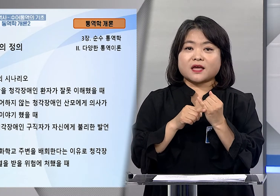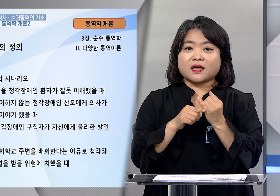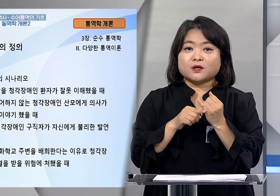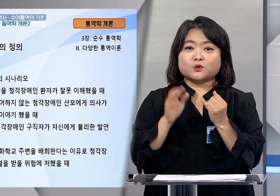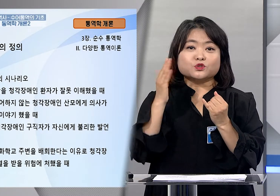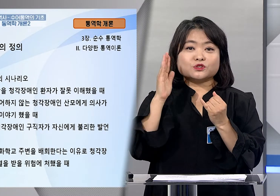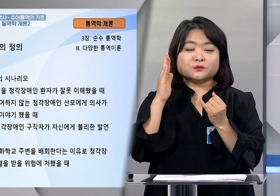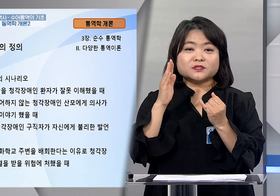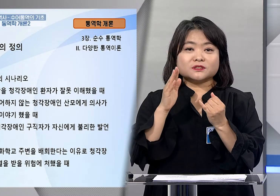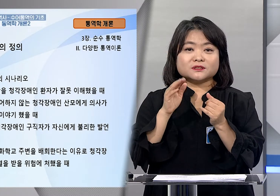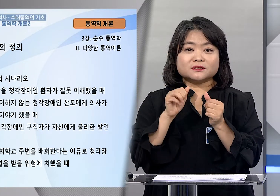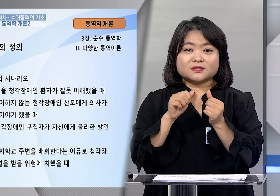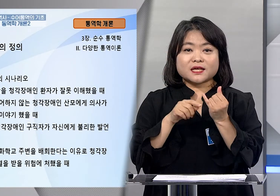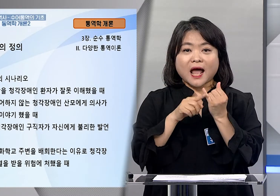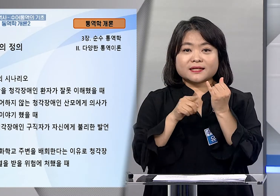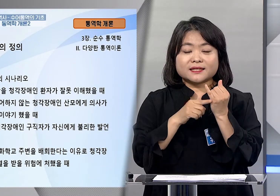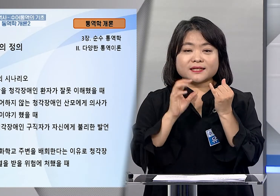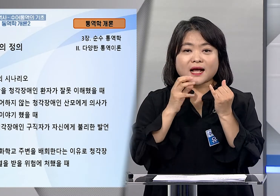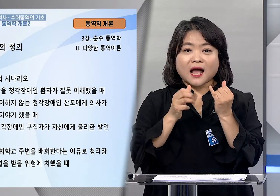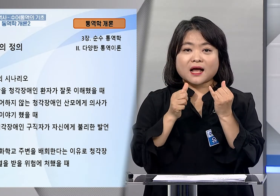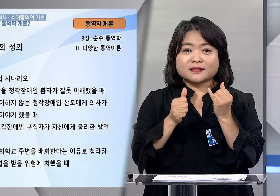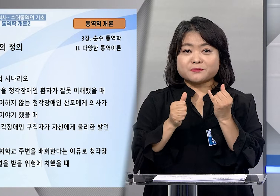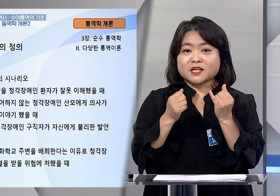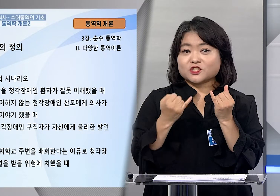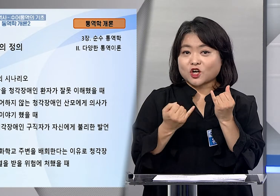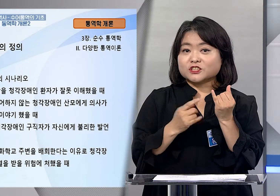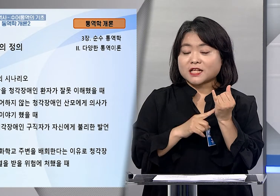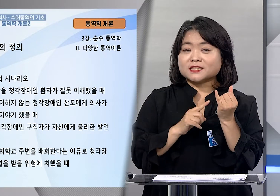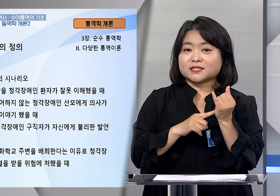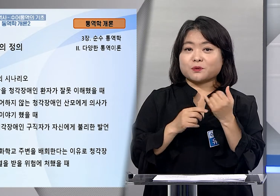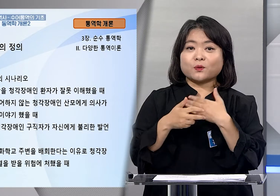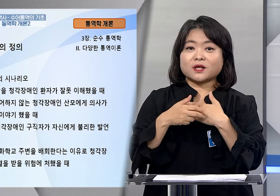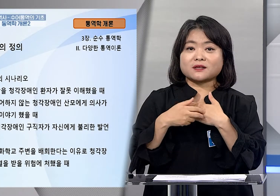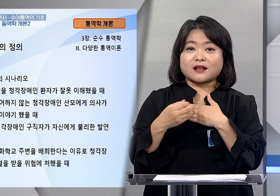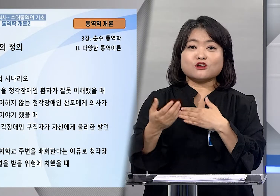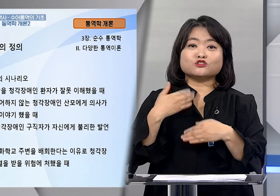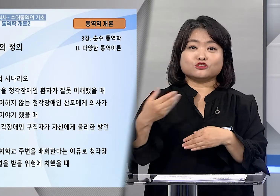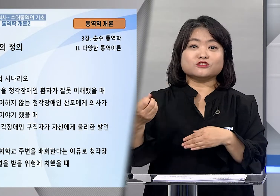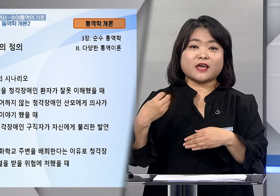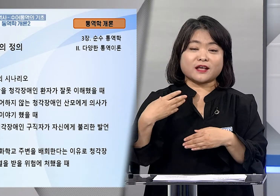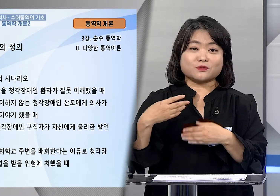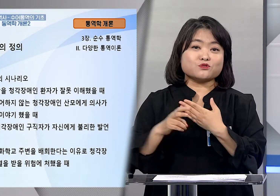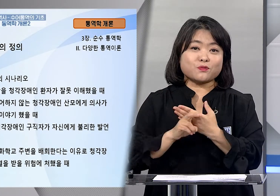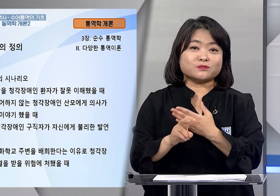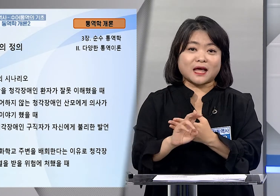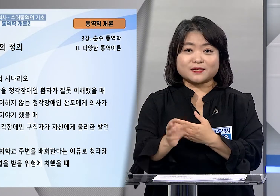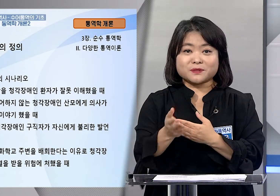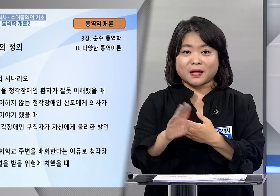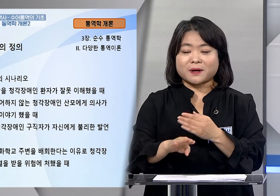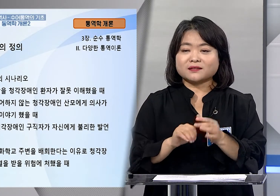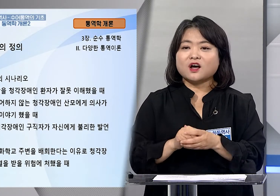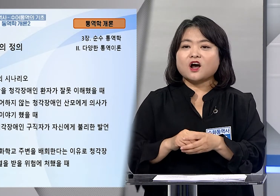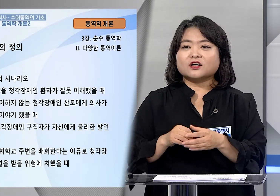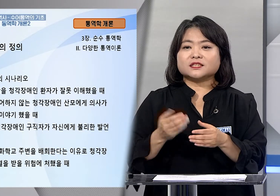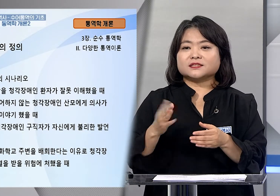요즘은 이 아기가 남자인지 여자인지 병원에서 알려주는 게 이제 불법은 아닙니다만 어쨌든